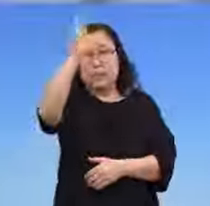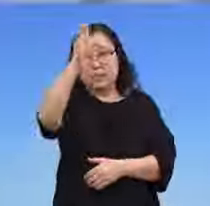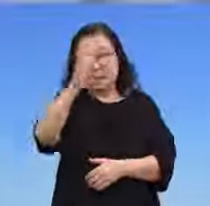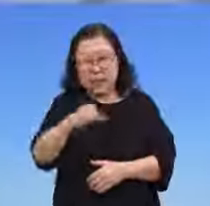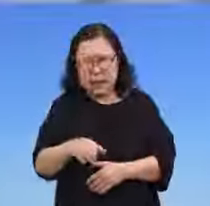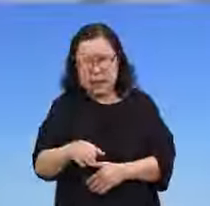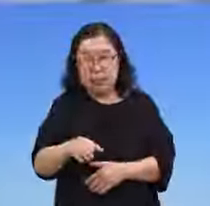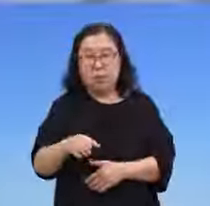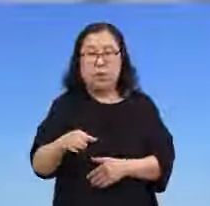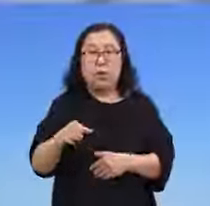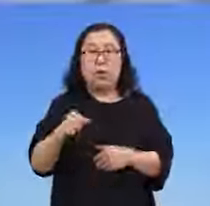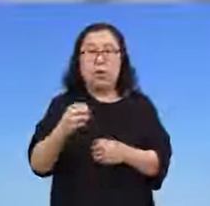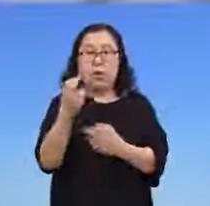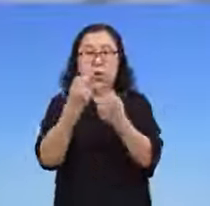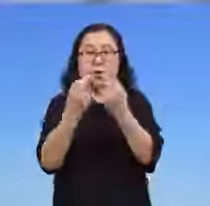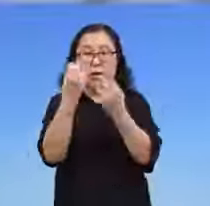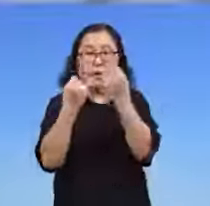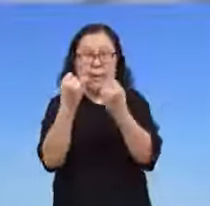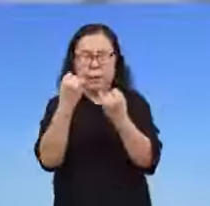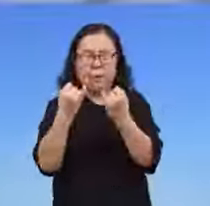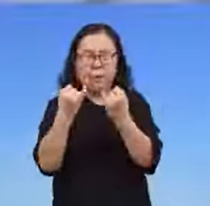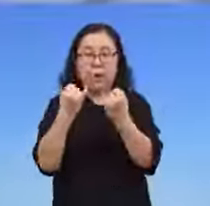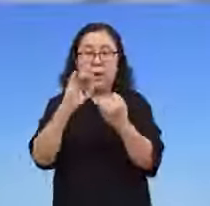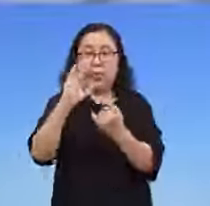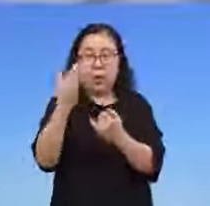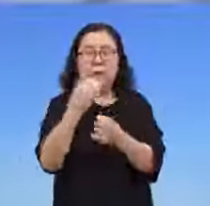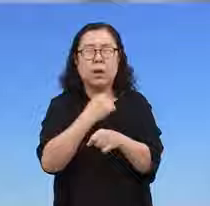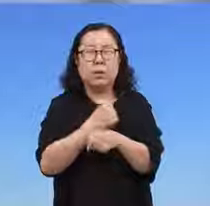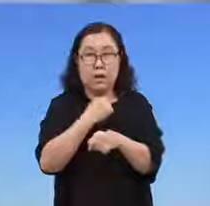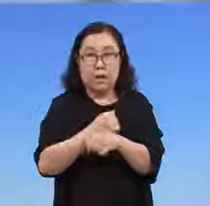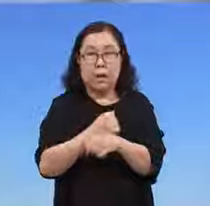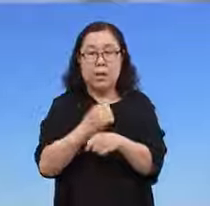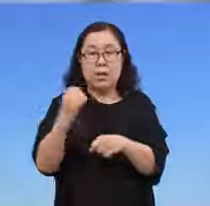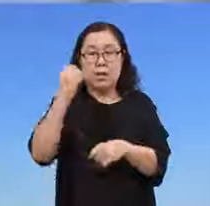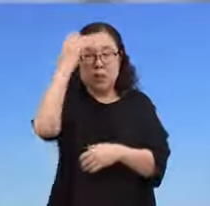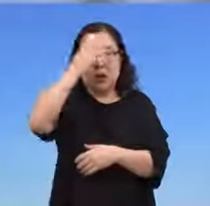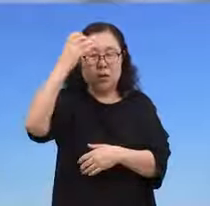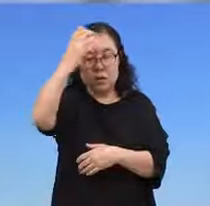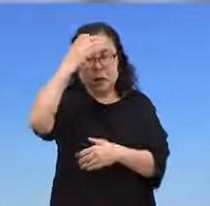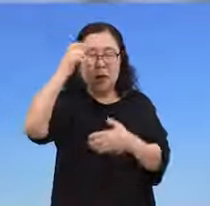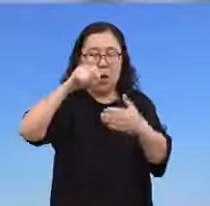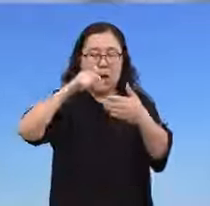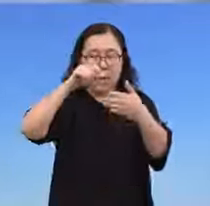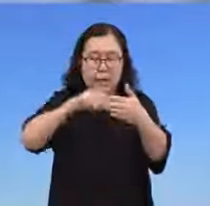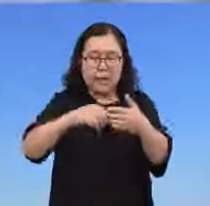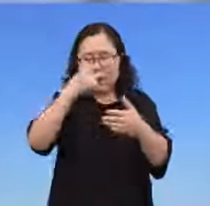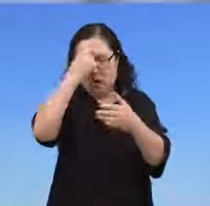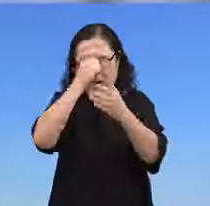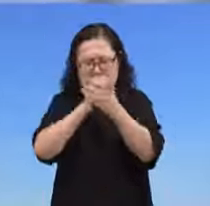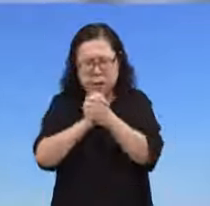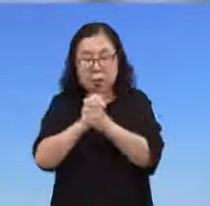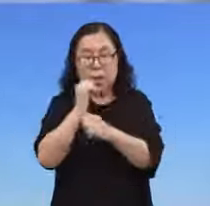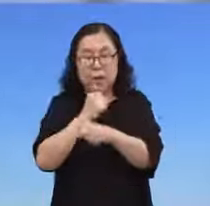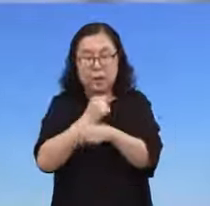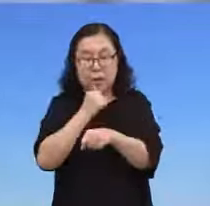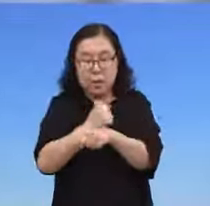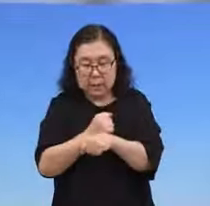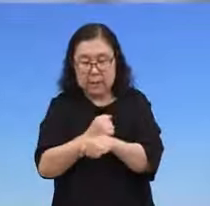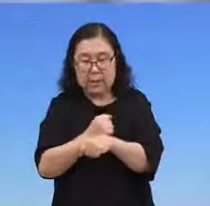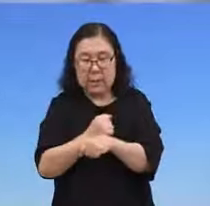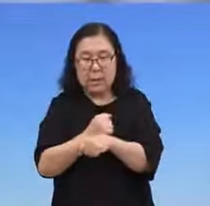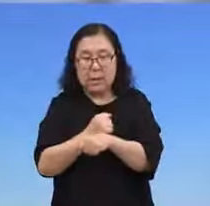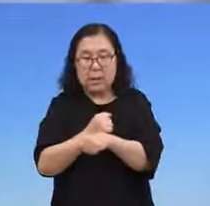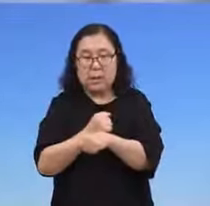십자가로 형제자매 되었다고 하는, 늘 성령 안에서 기도한다고 하는 이런 동력자들로 하여금 말로 다 할